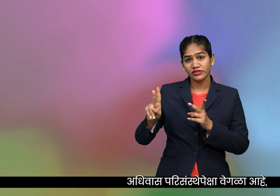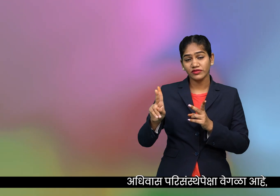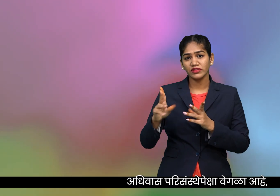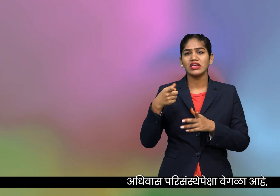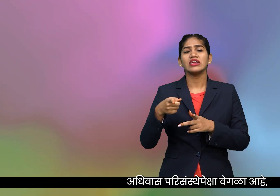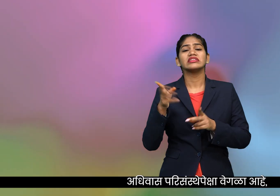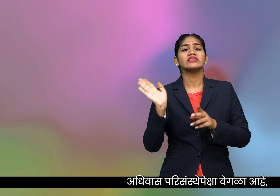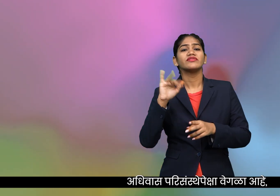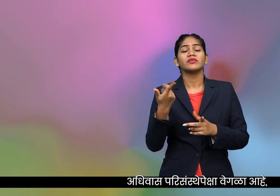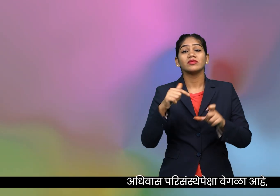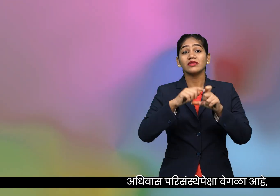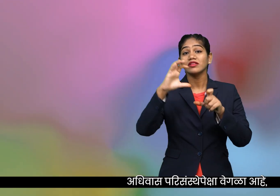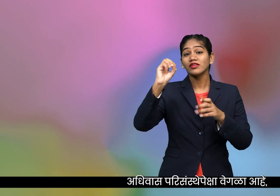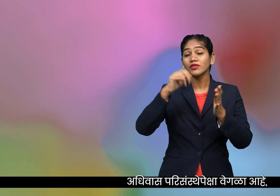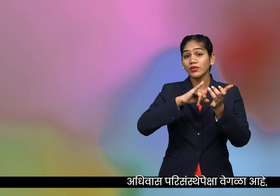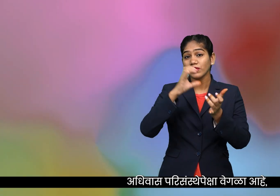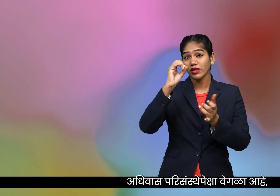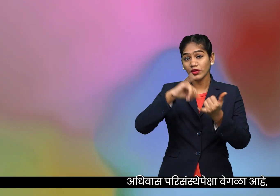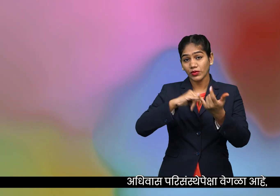परिसंस्थेपेक्षा वेगळा आहे.